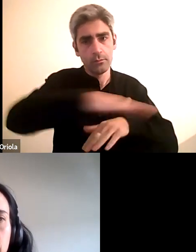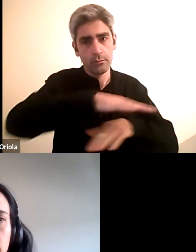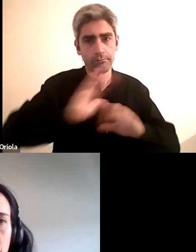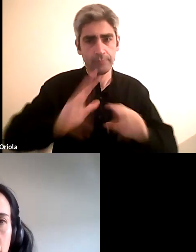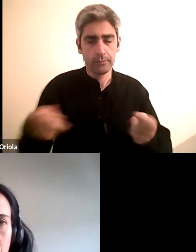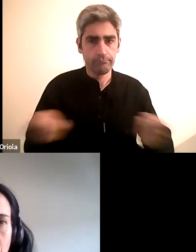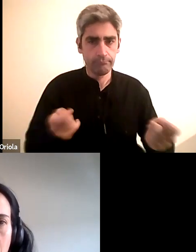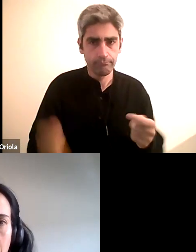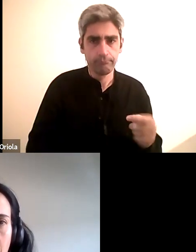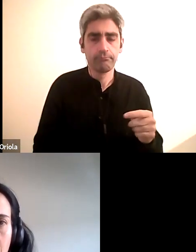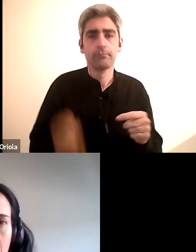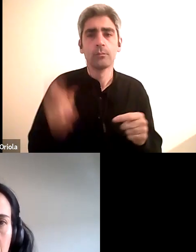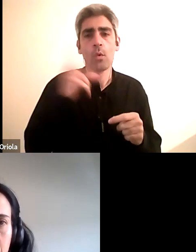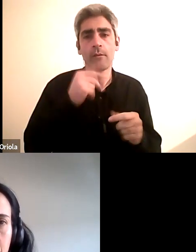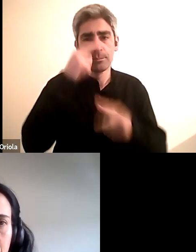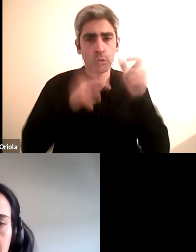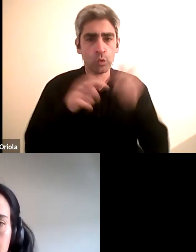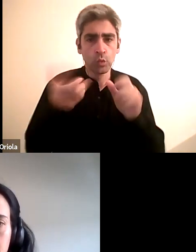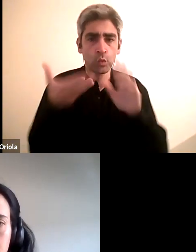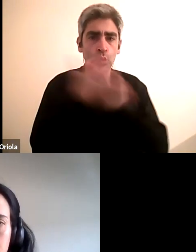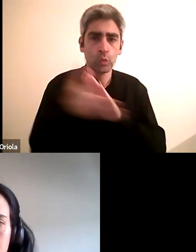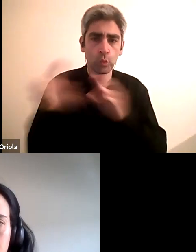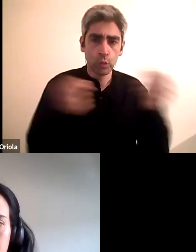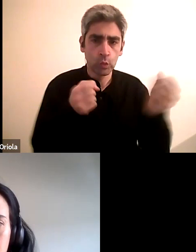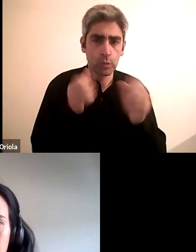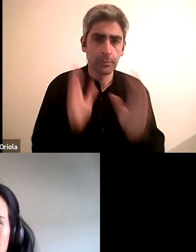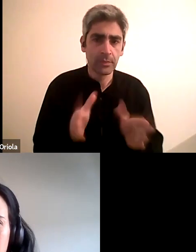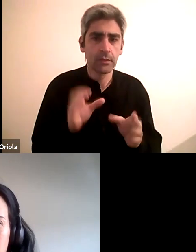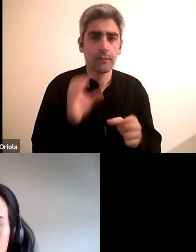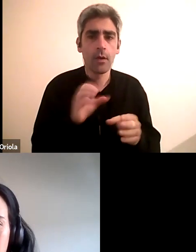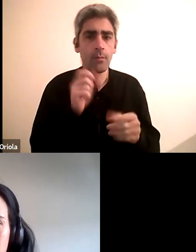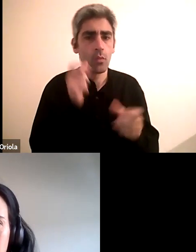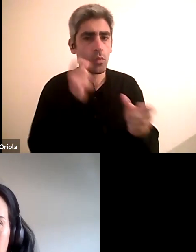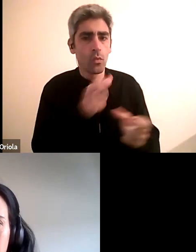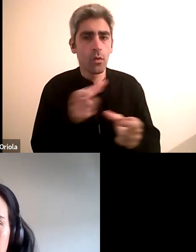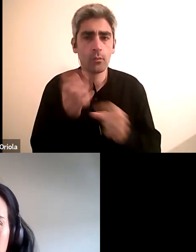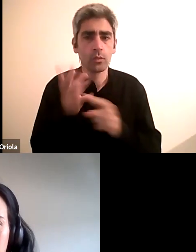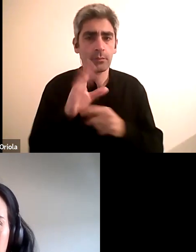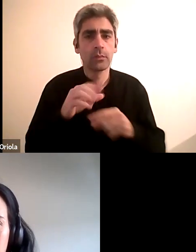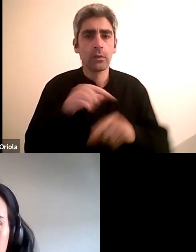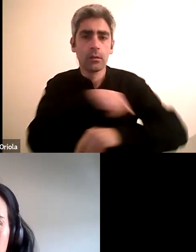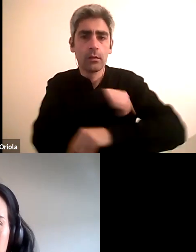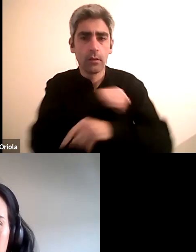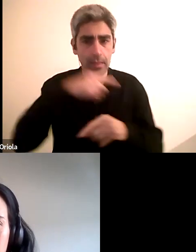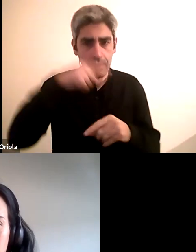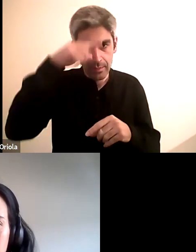Organizar a admissão das pessoas por forma a que seja controlada, por exemplo, a temperatura.